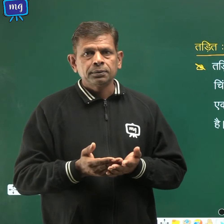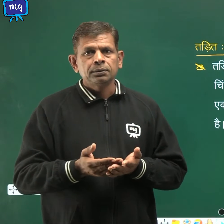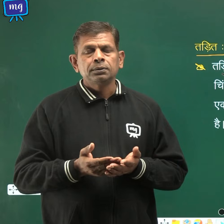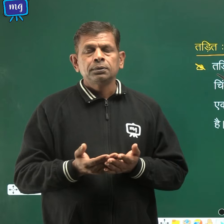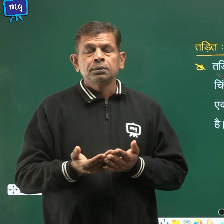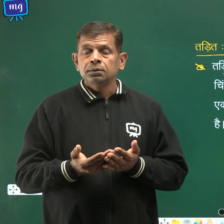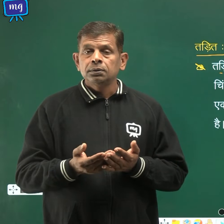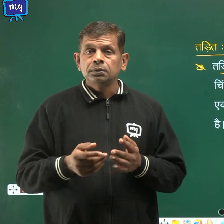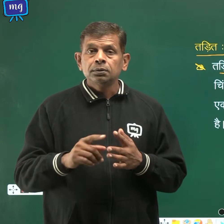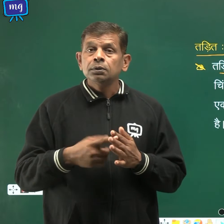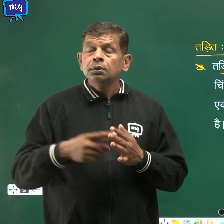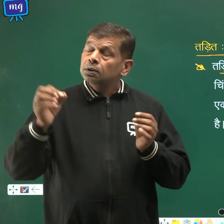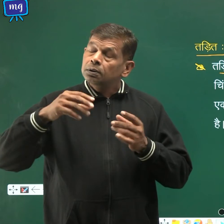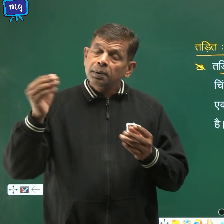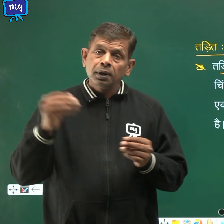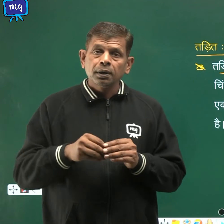तड़ित भी